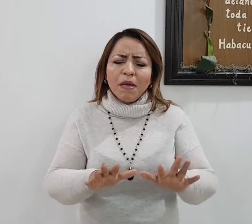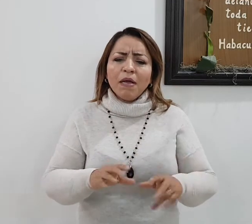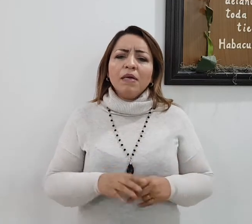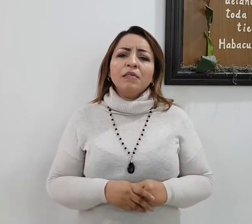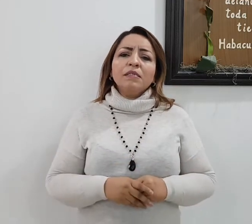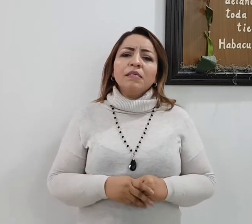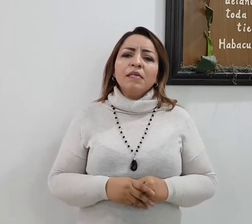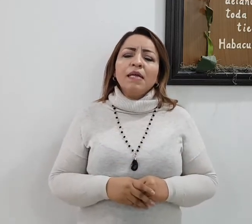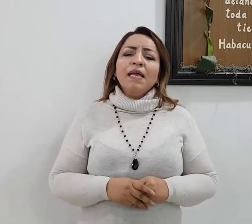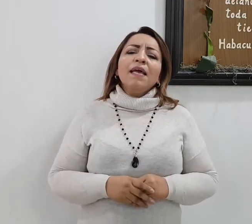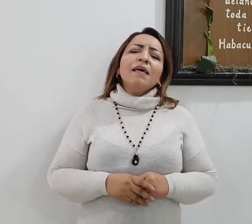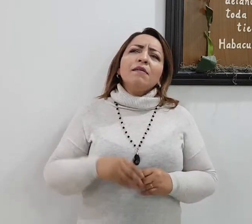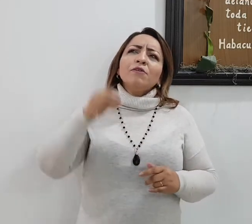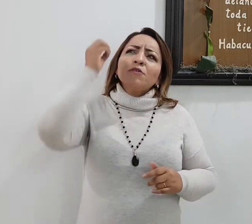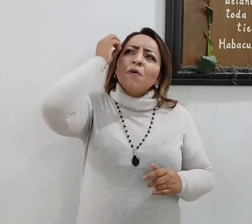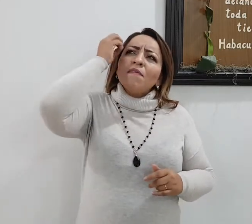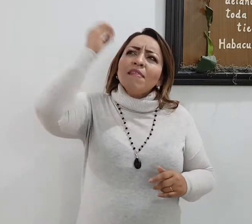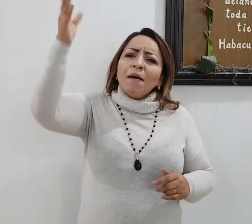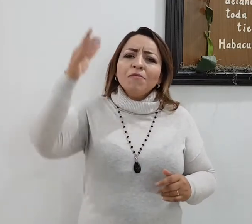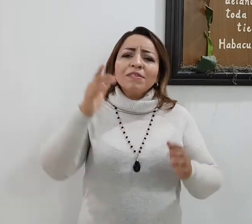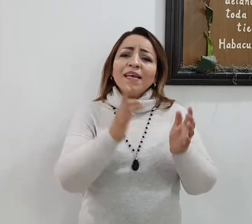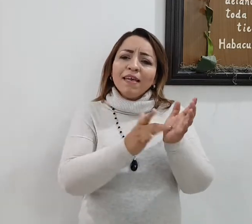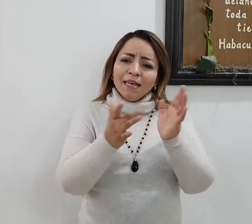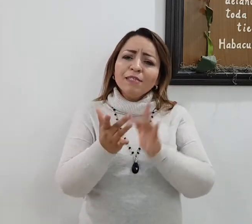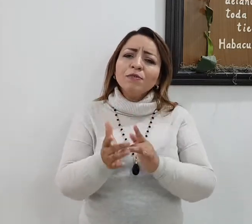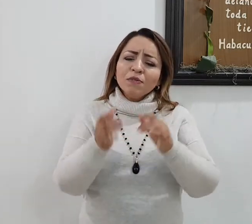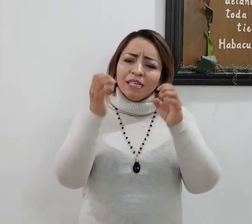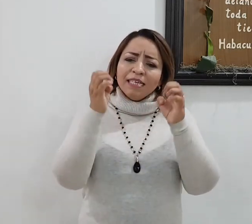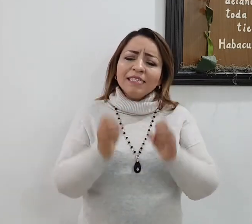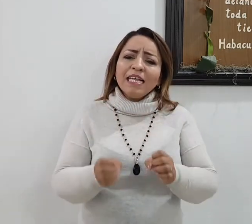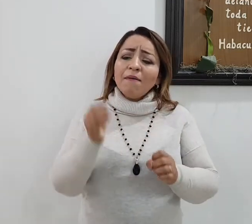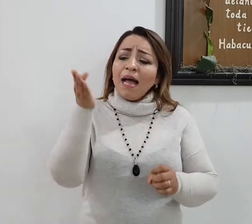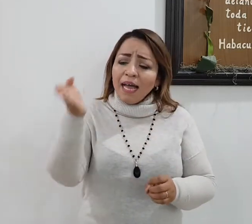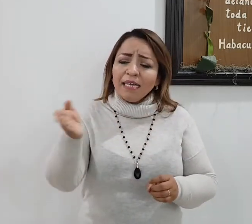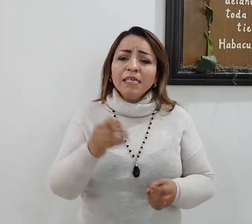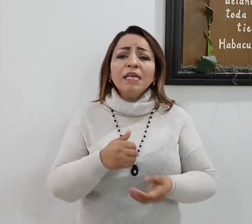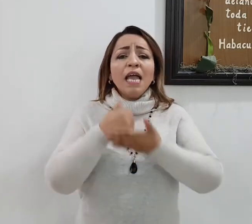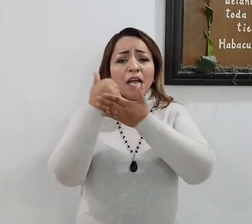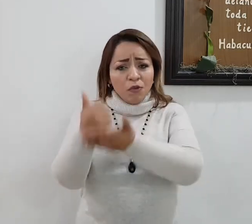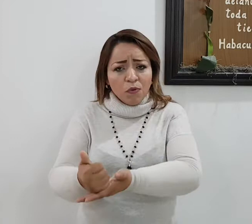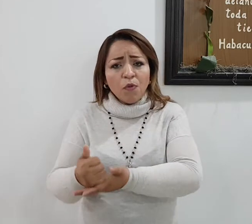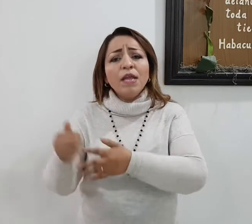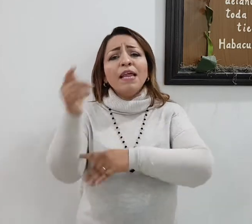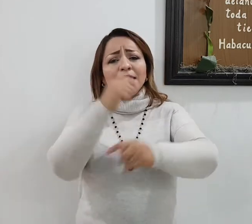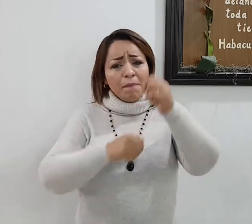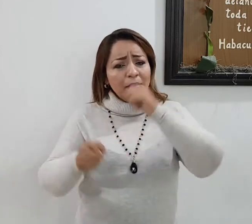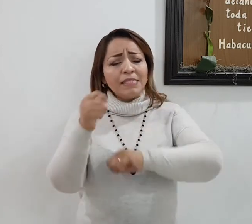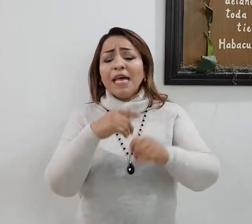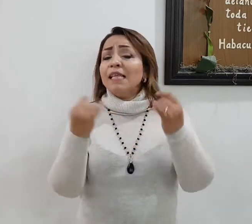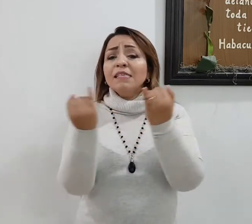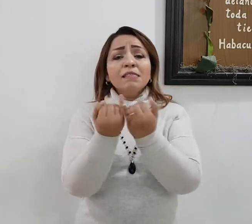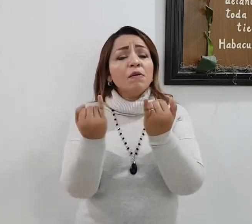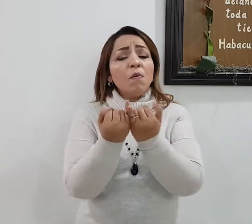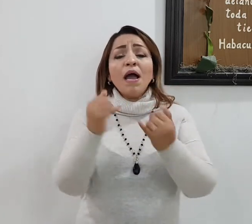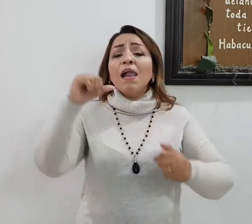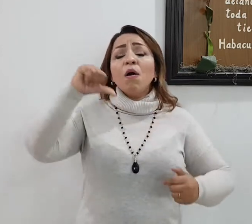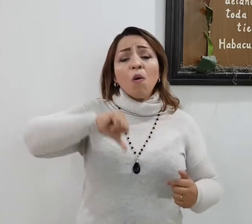olvida y creemos que Dios no está ahí, que estamos solos viviendo ese conflicto, esa lucha, porque no conocemos